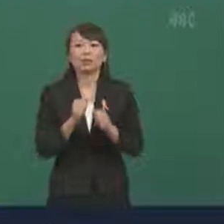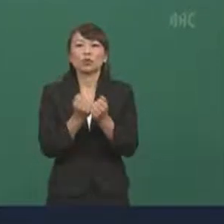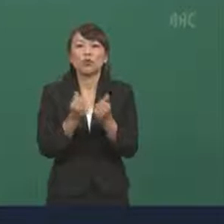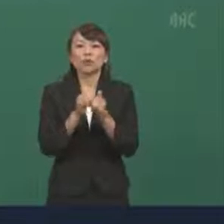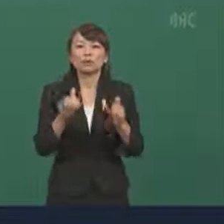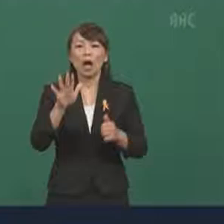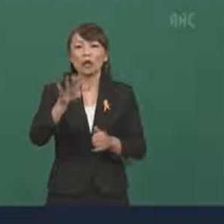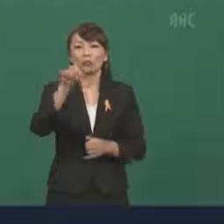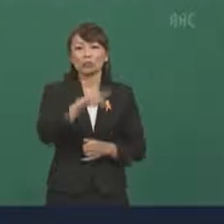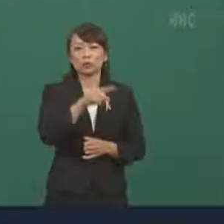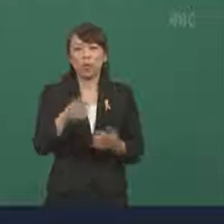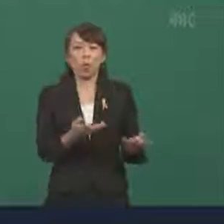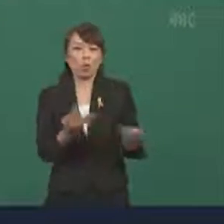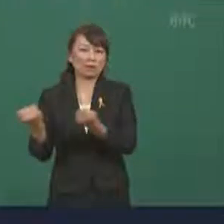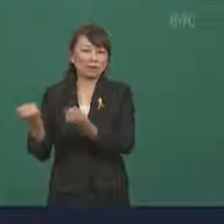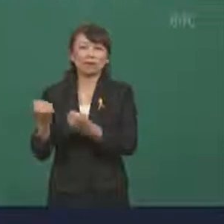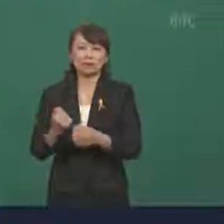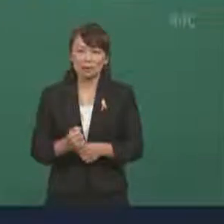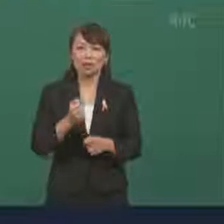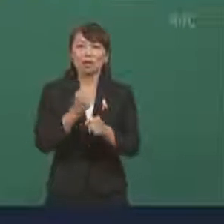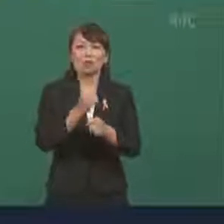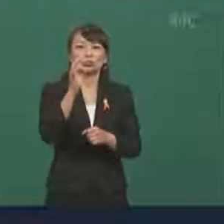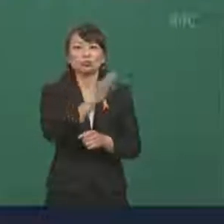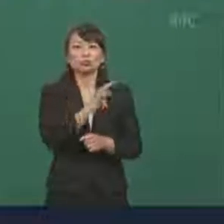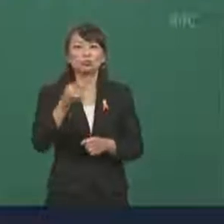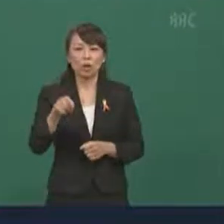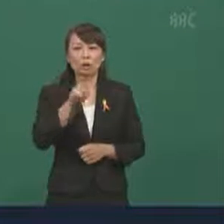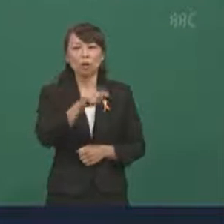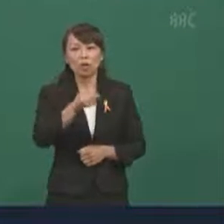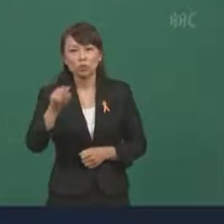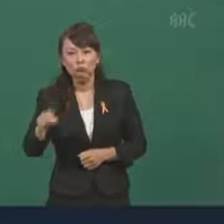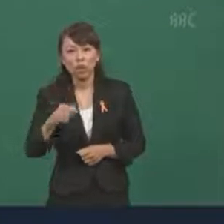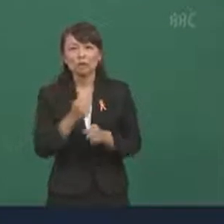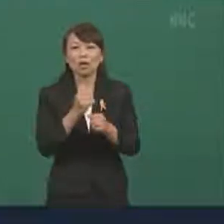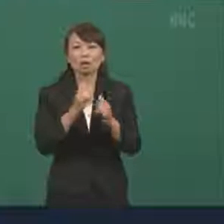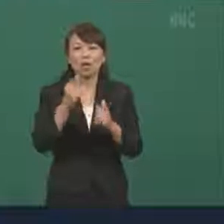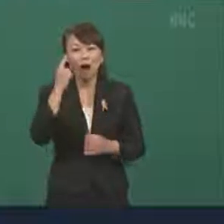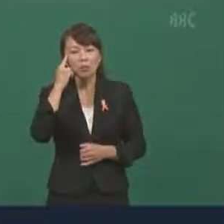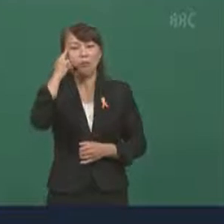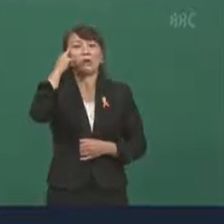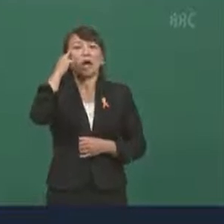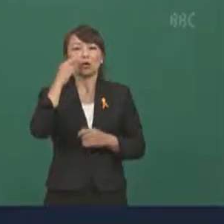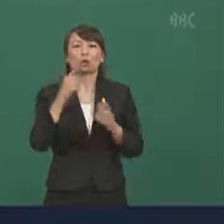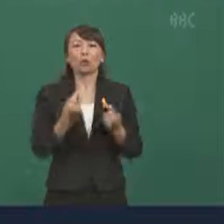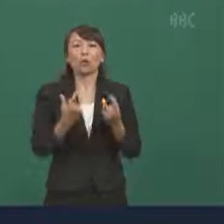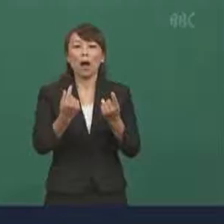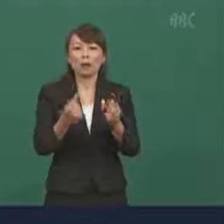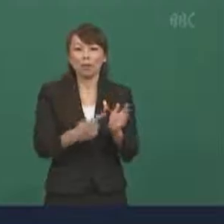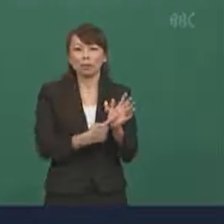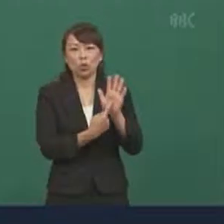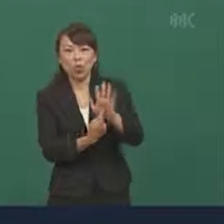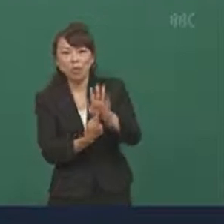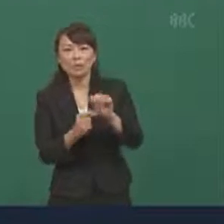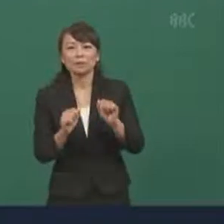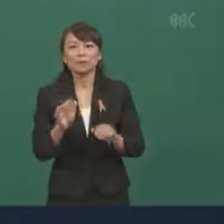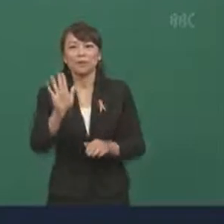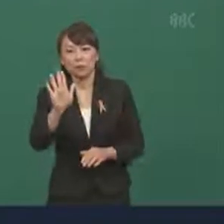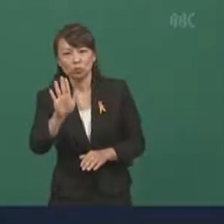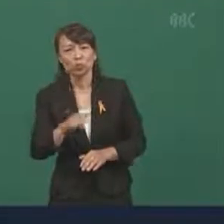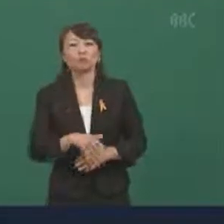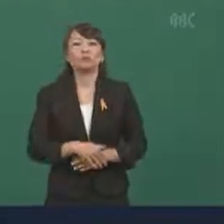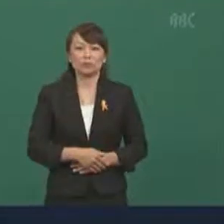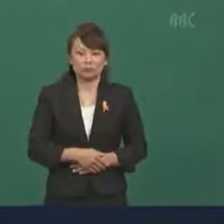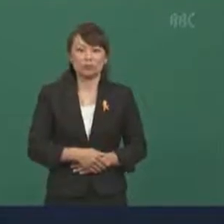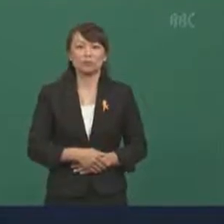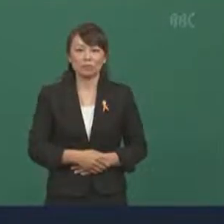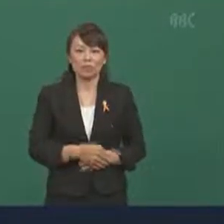作者には障害のある人が多く、作品にはそれぞれの作者が抱える人間の衝動的